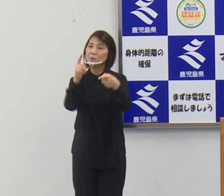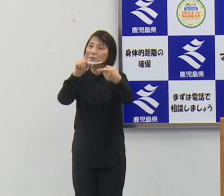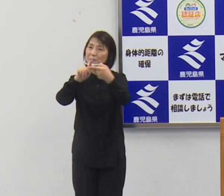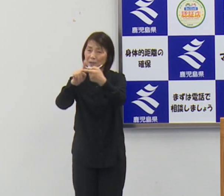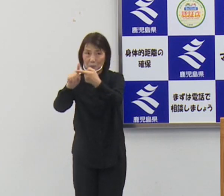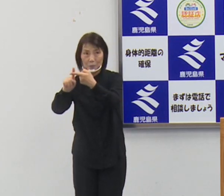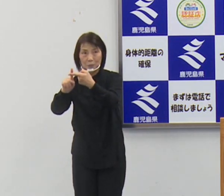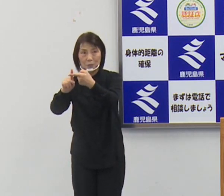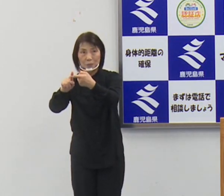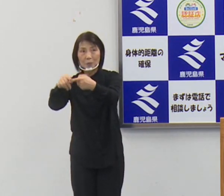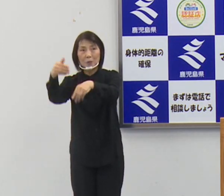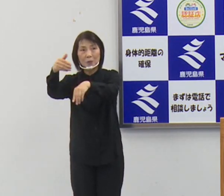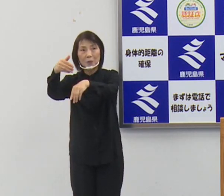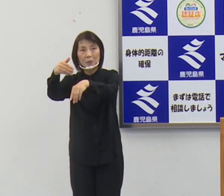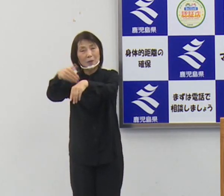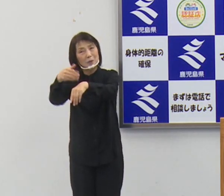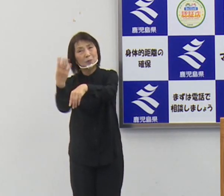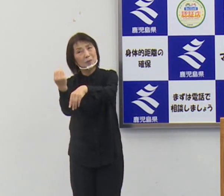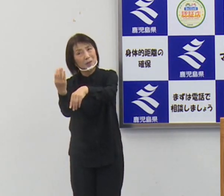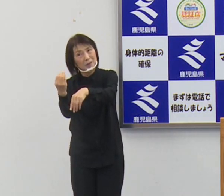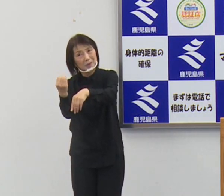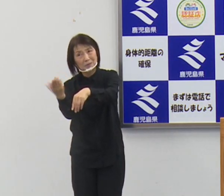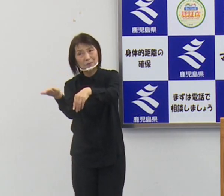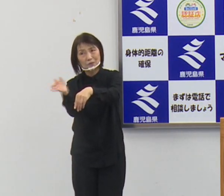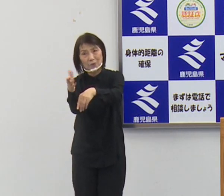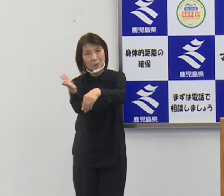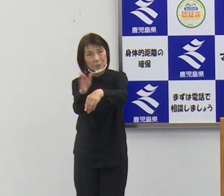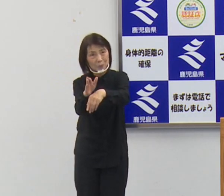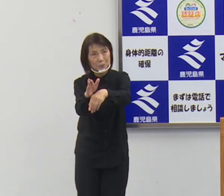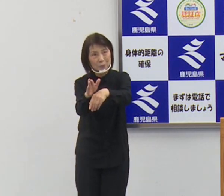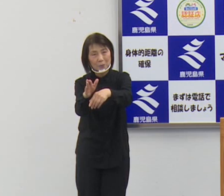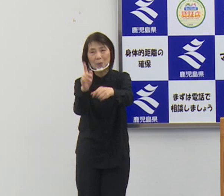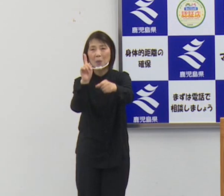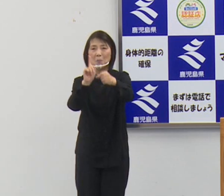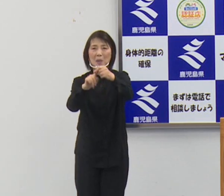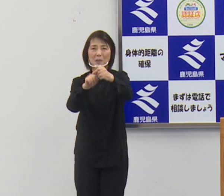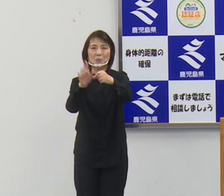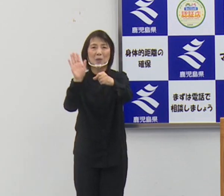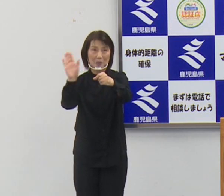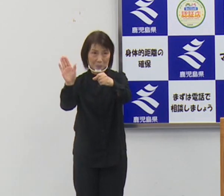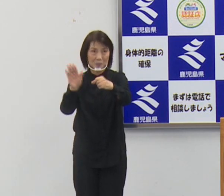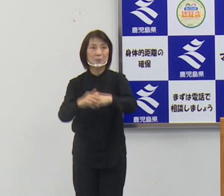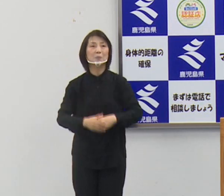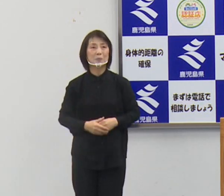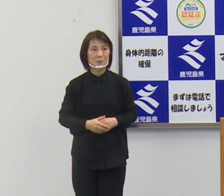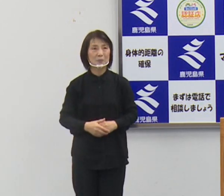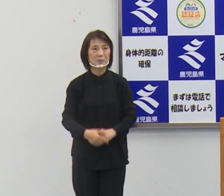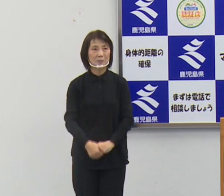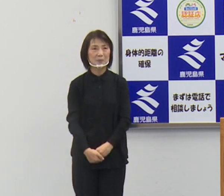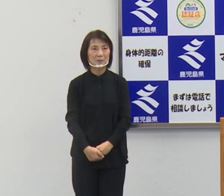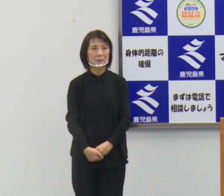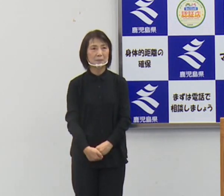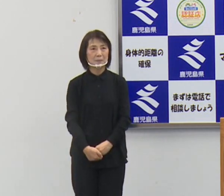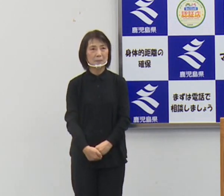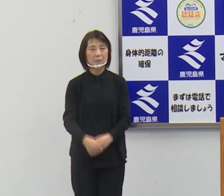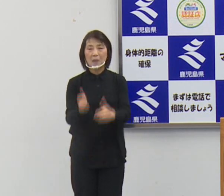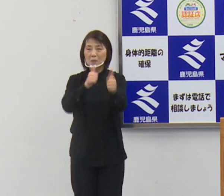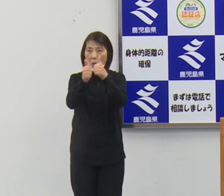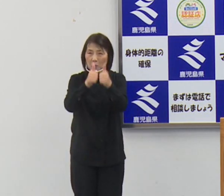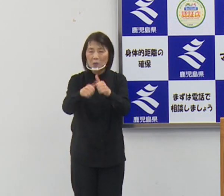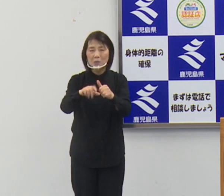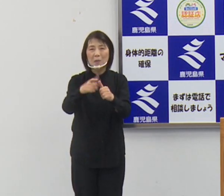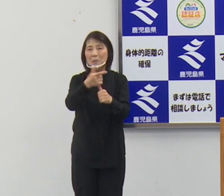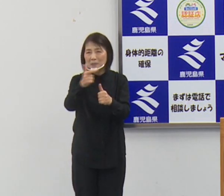に練習員が何人かというぐらいな目安というふうになるかと思います。はい、競技によって